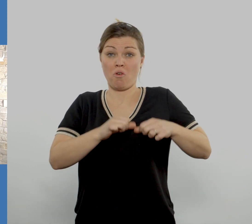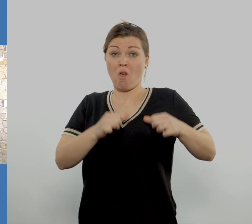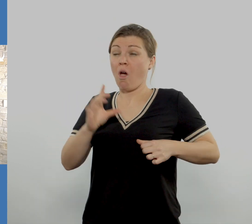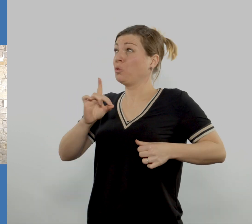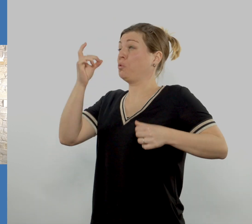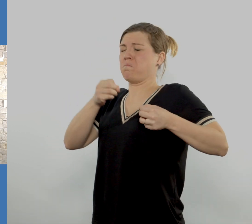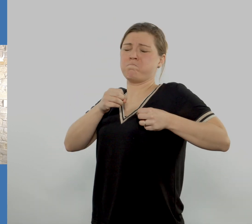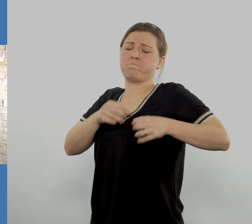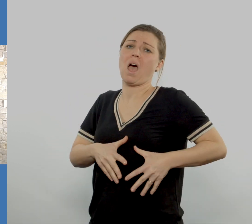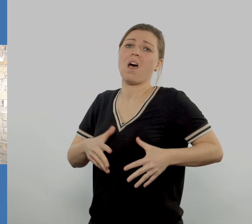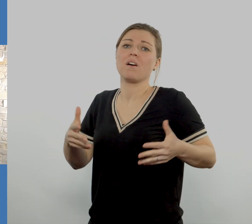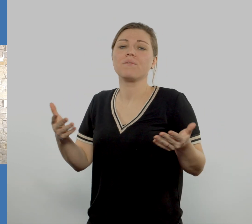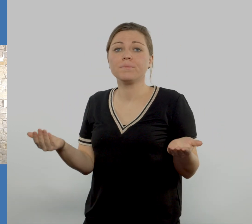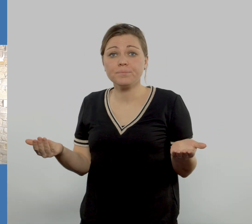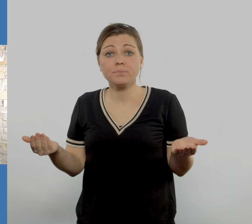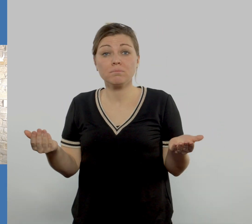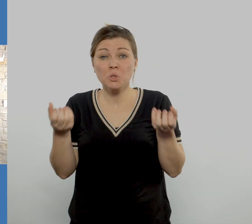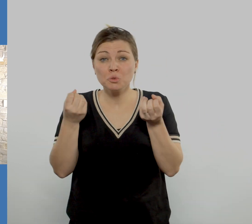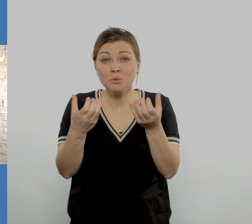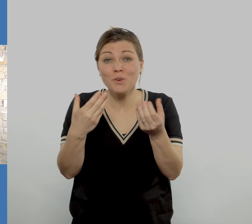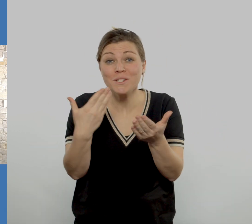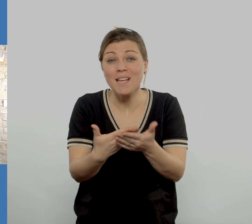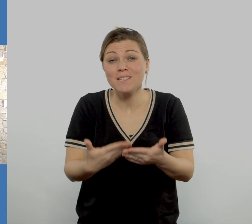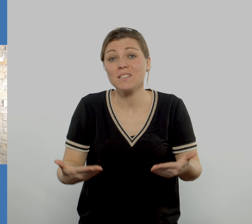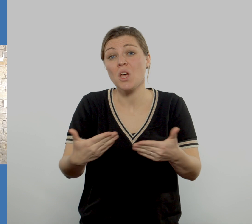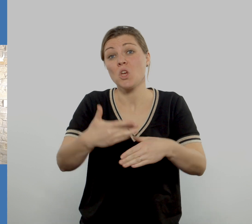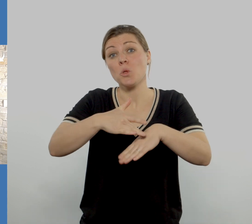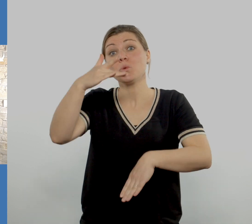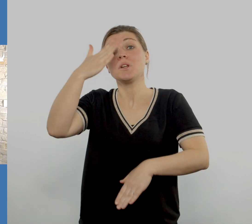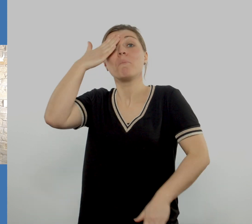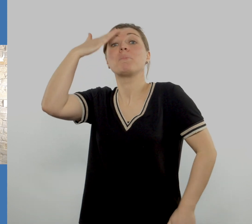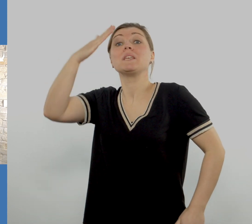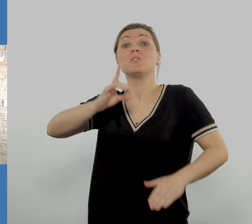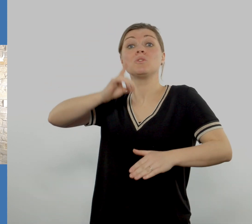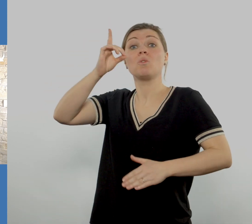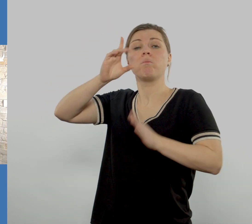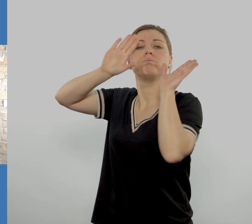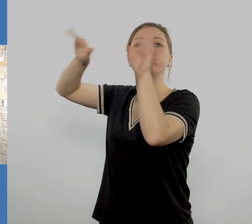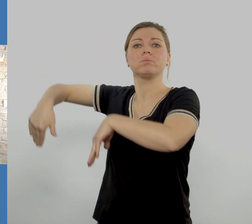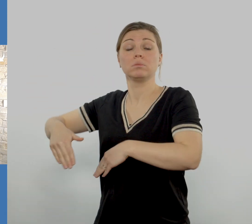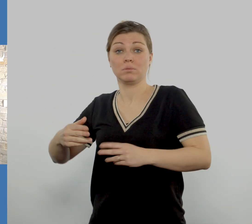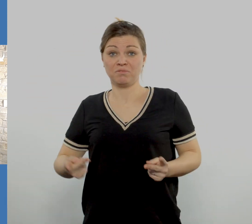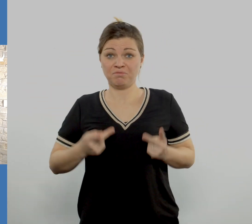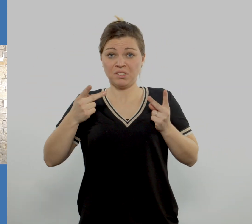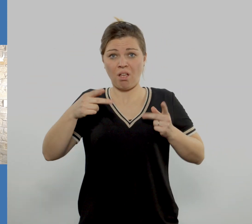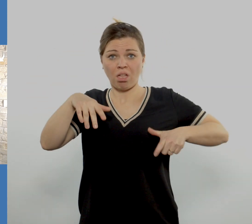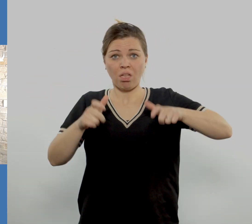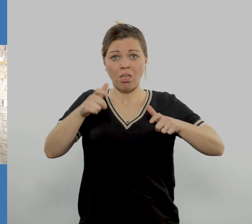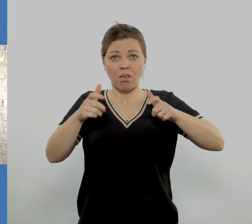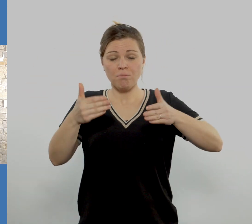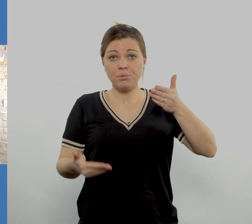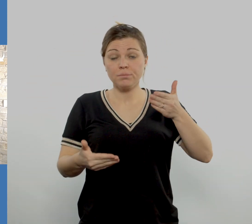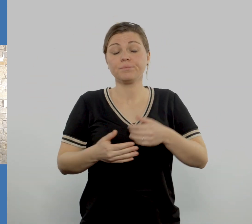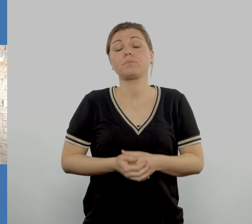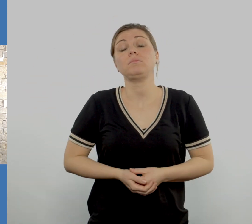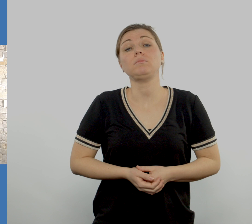a été déchiré. Mais bien souvent, c'est ce qui arrive quand nous ne mettons pas Dieu à la bonne place. Tout devient dans notre vie déséquilibré. Il